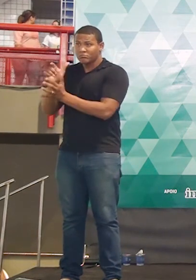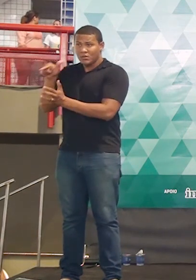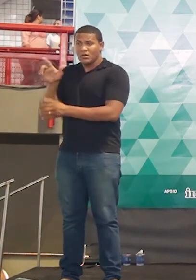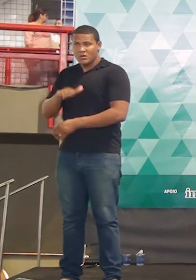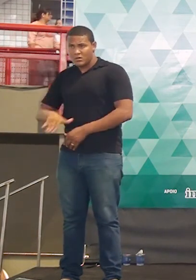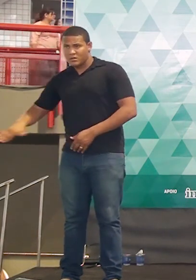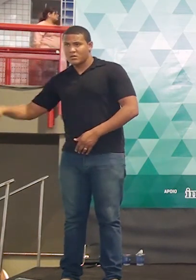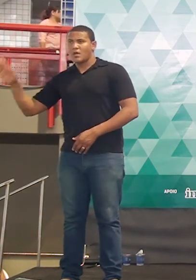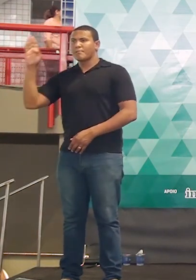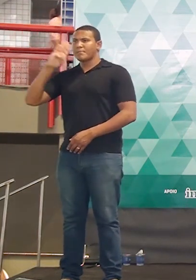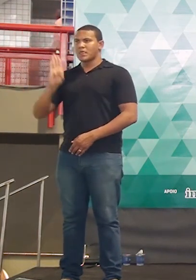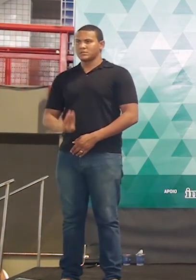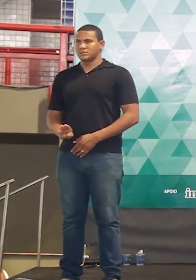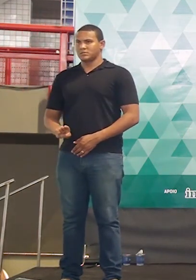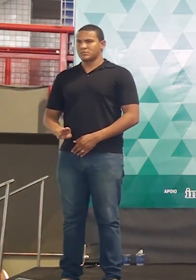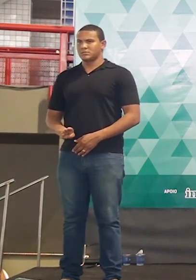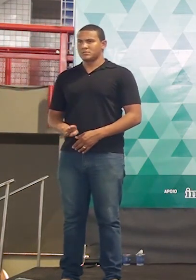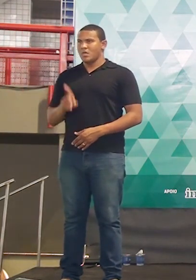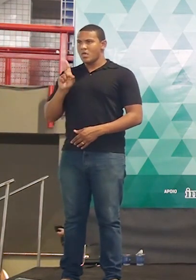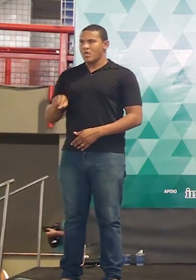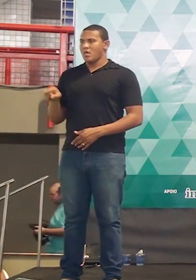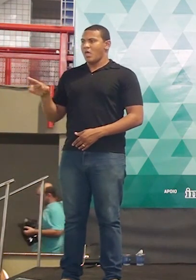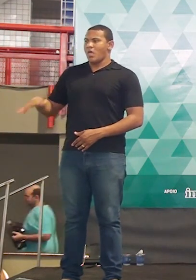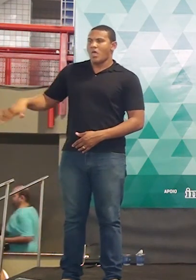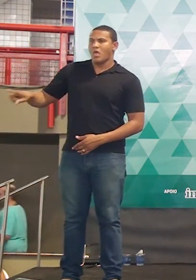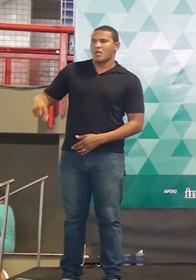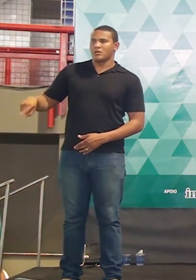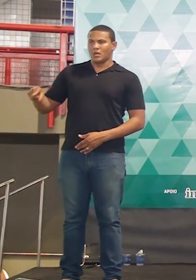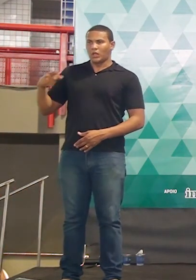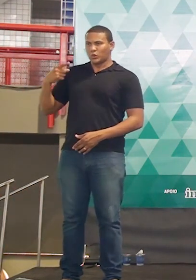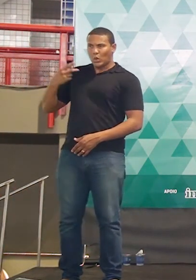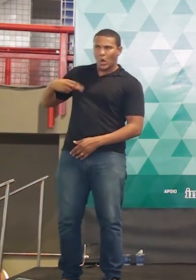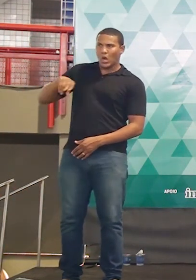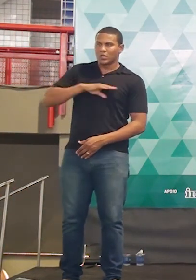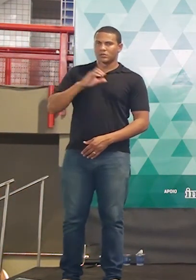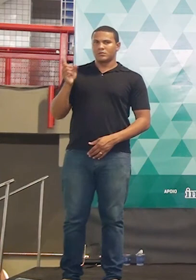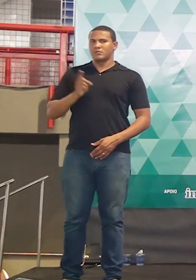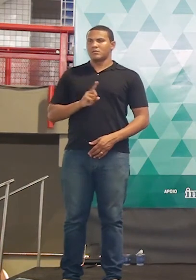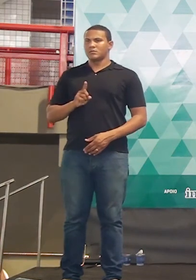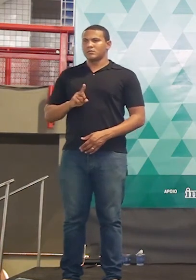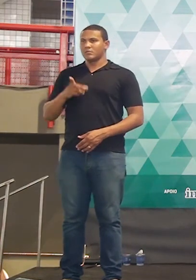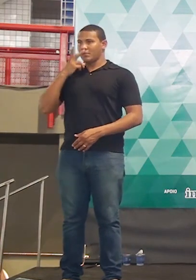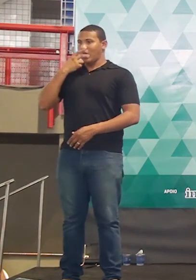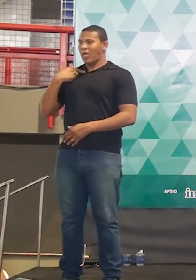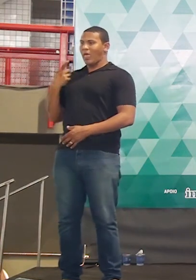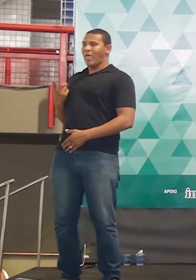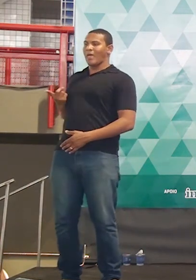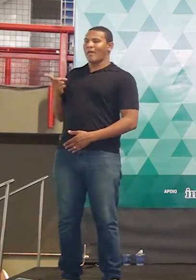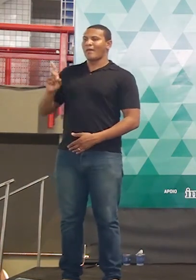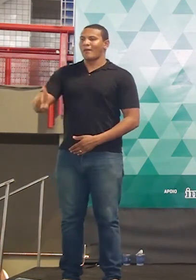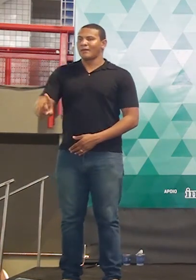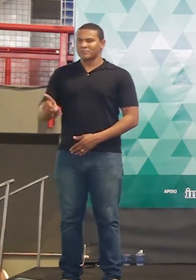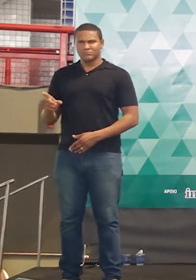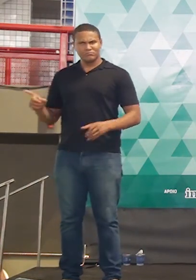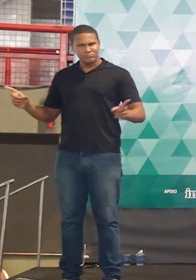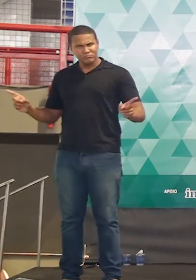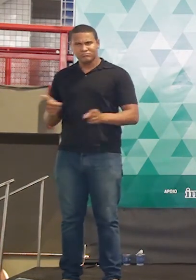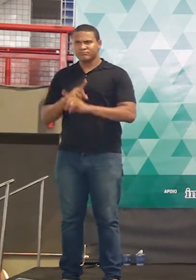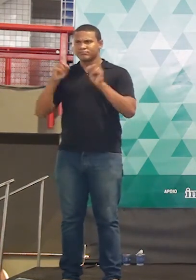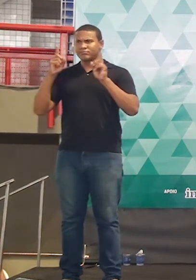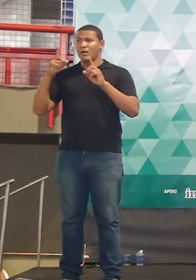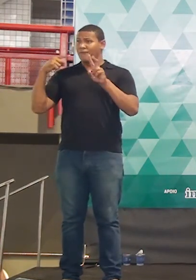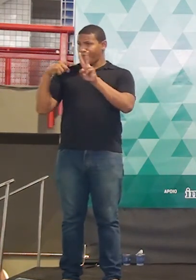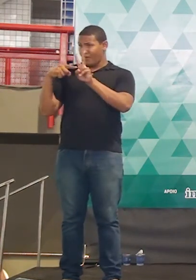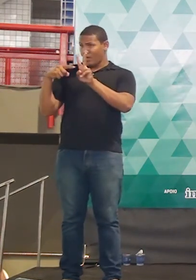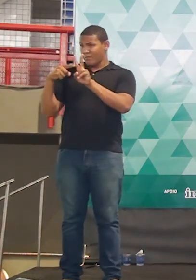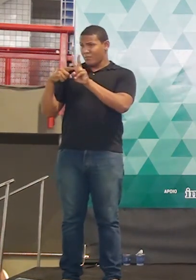brasileiras, elas, e não nossas crianças, tá? Não apareça no texto. Alguns verbos são